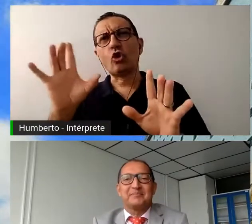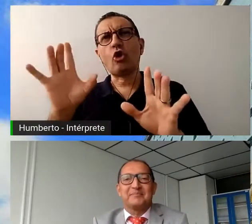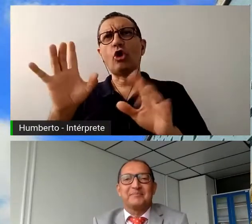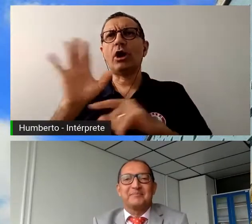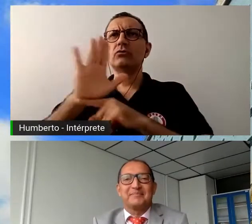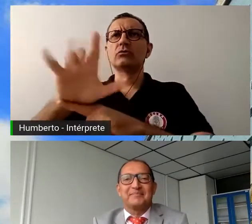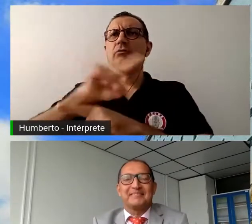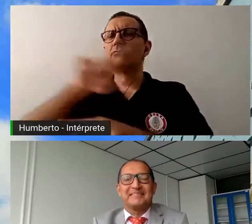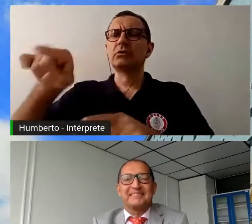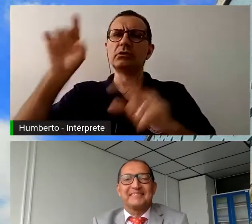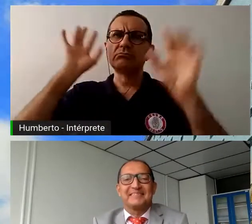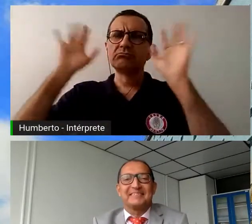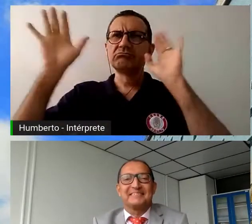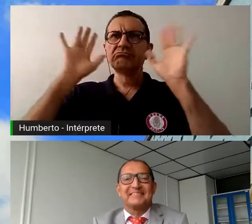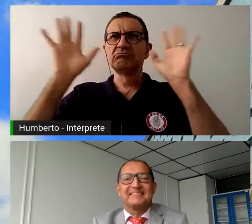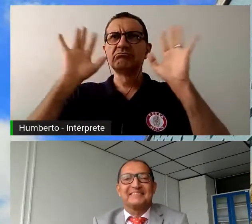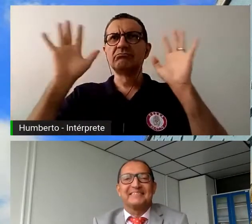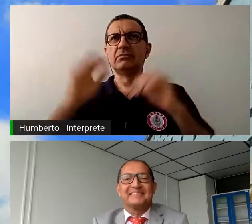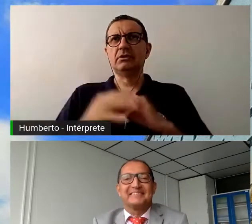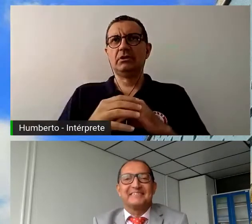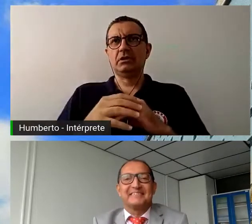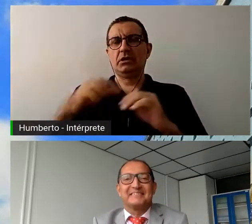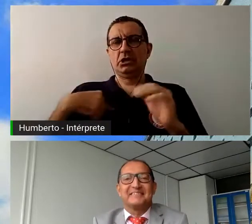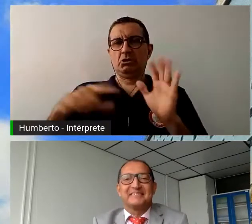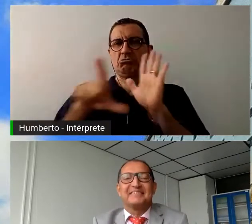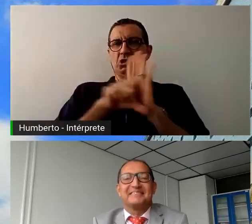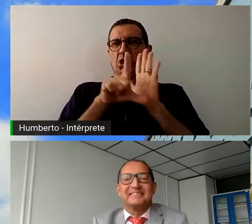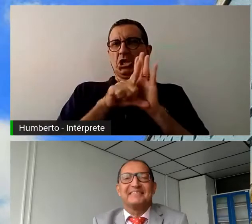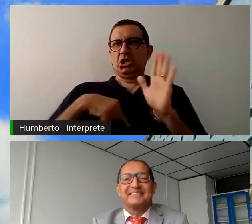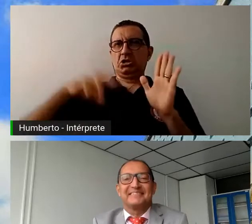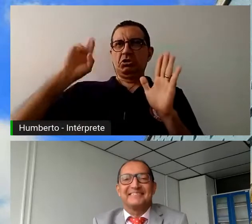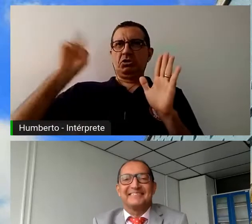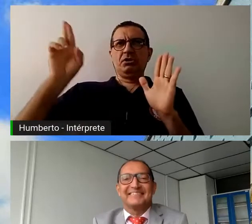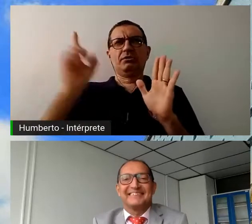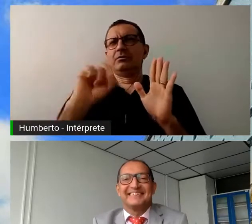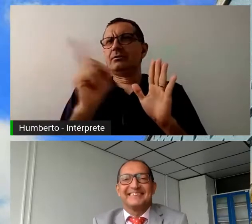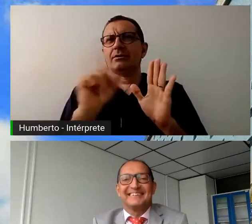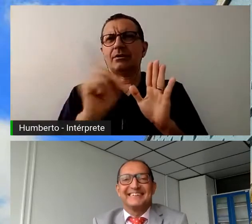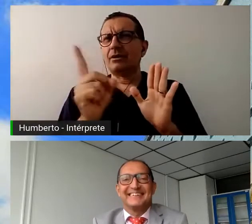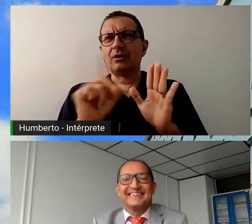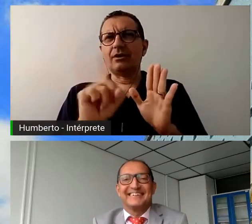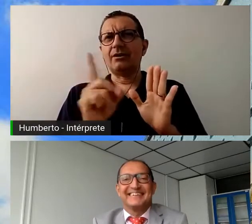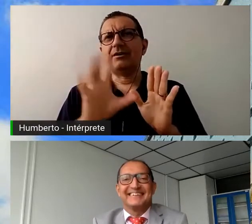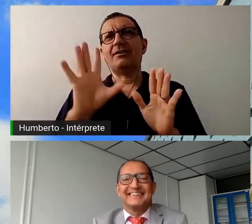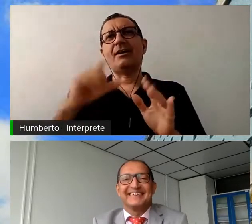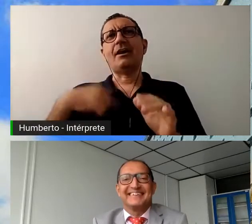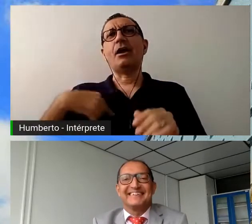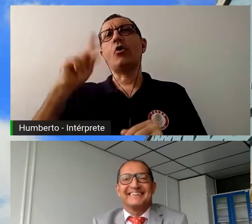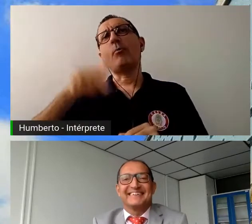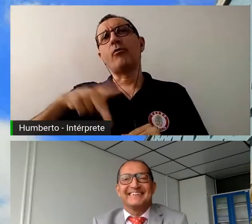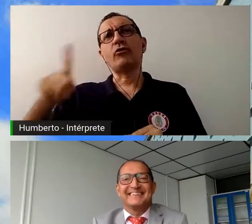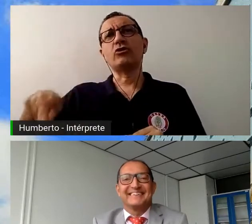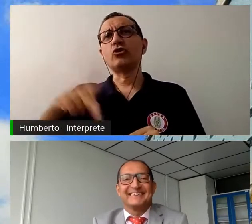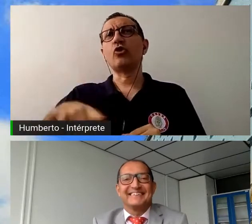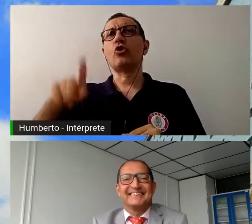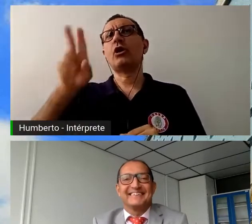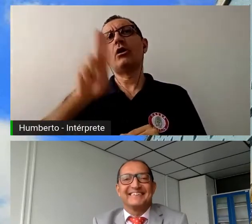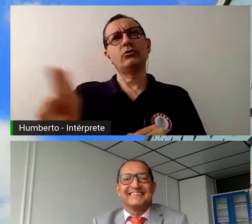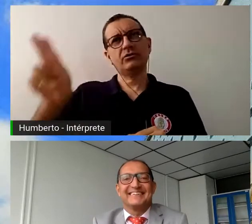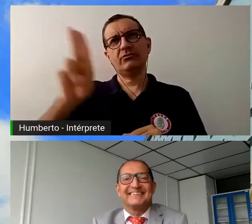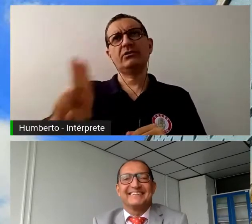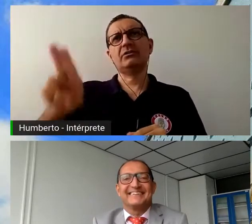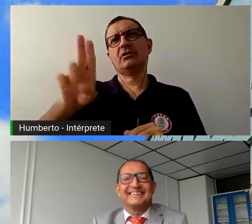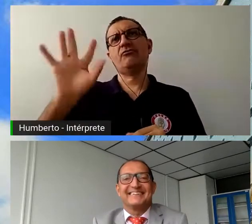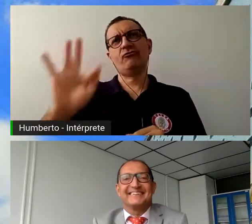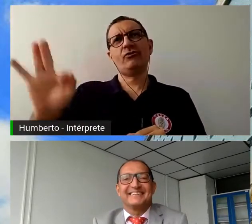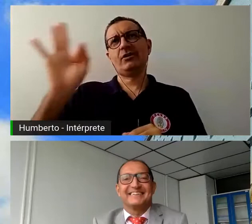eu não tenho direito de lei como Maria Helena. Eu não tenho direito de lei, eu apenas sou uma professora universitária que tem a oportunidade